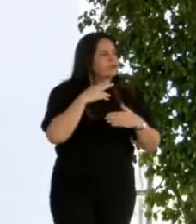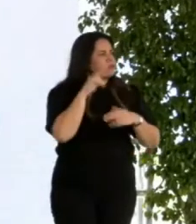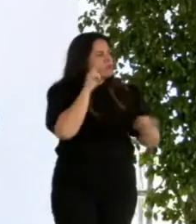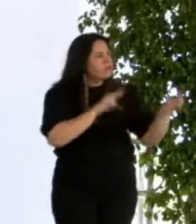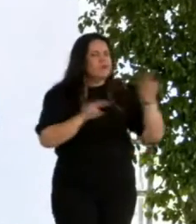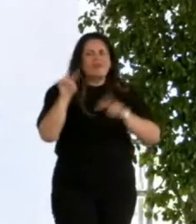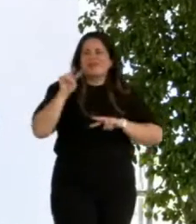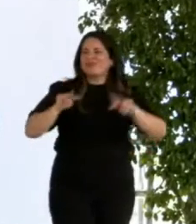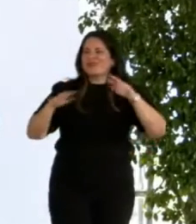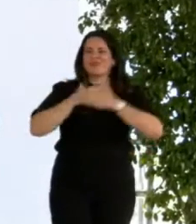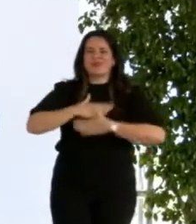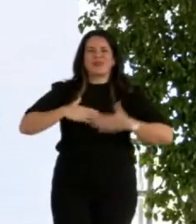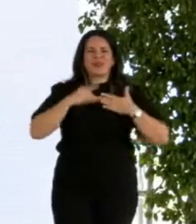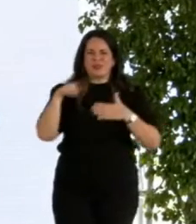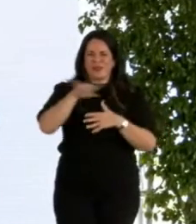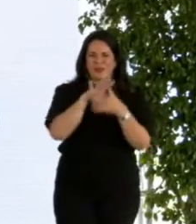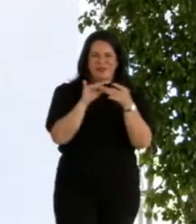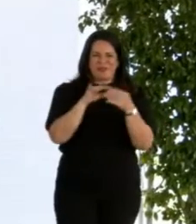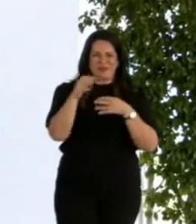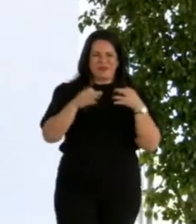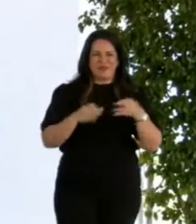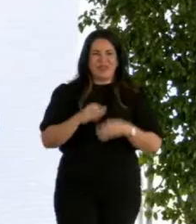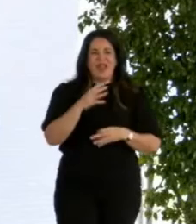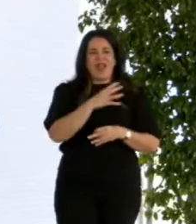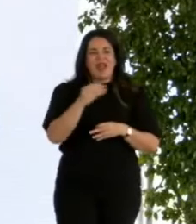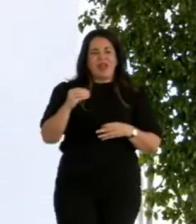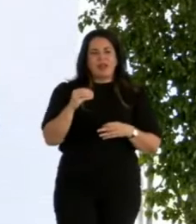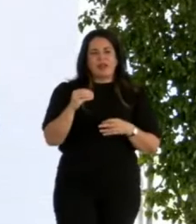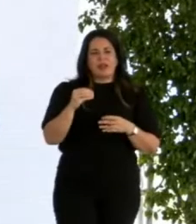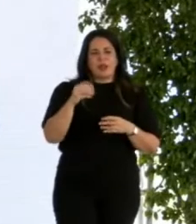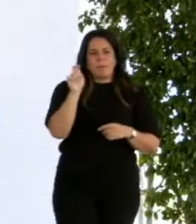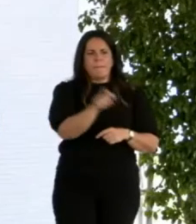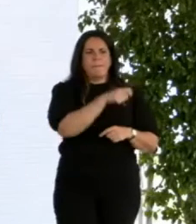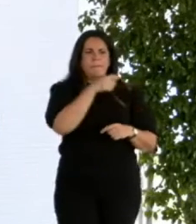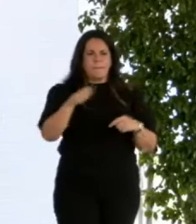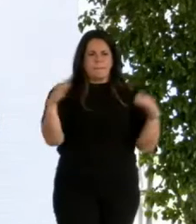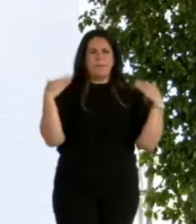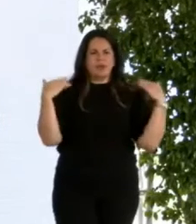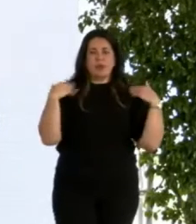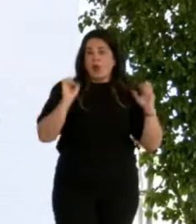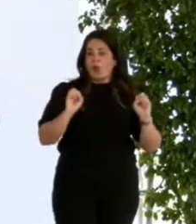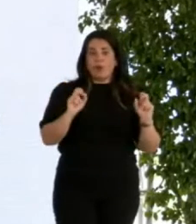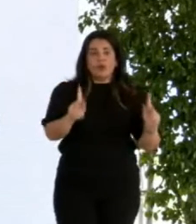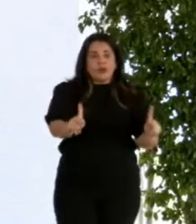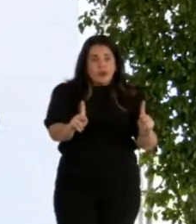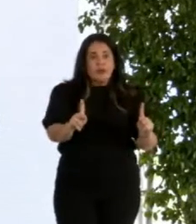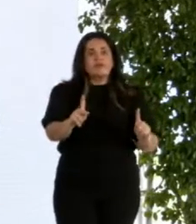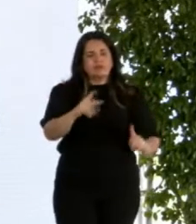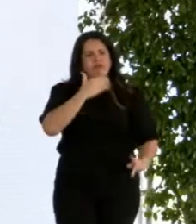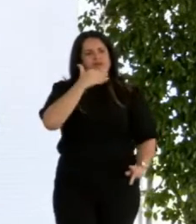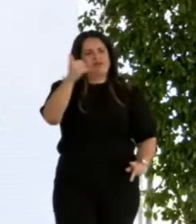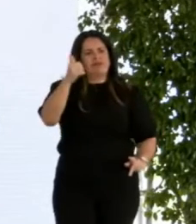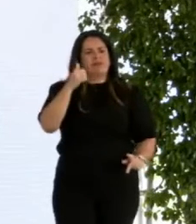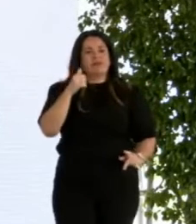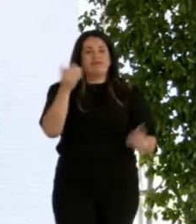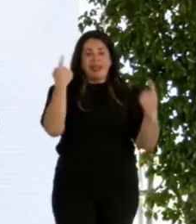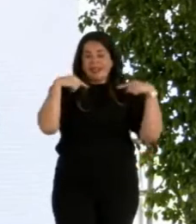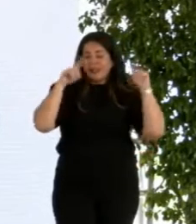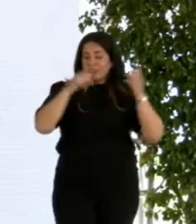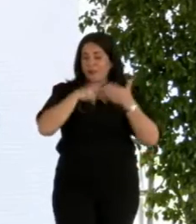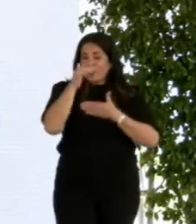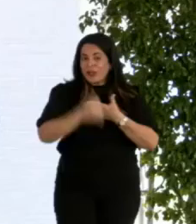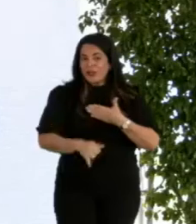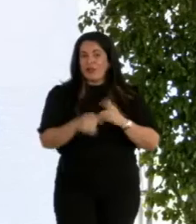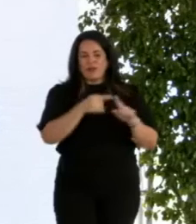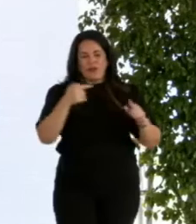las cosas que ustedes han dicho aquí, más del deporte del beach tennis. Creo que es una súper buena oportunidad y éxito en el proyecto. Y